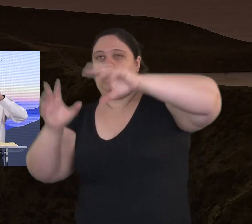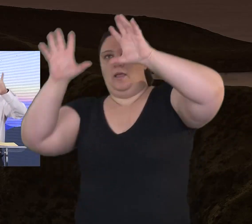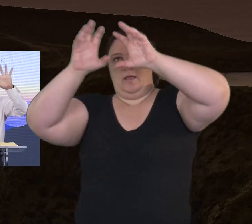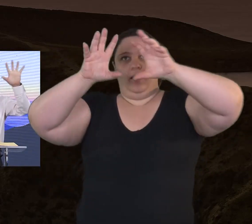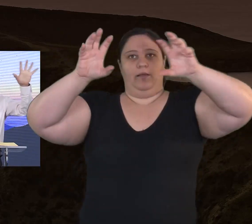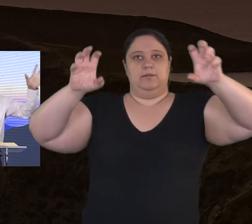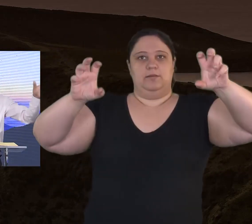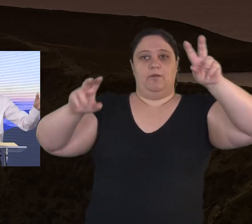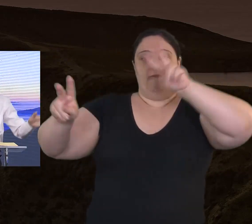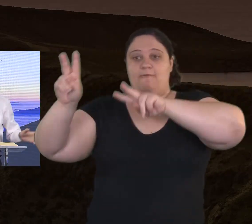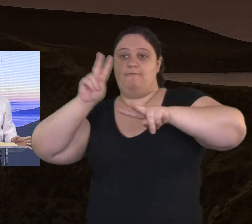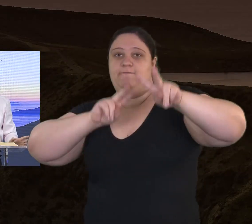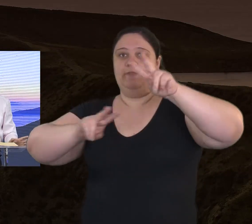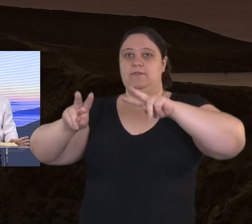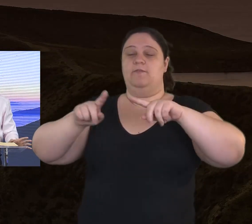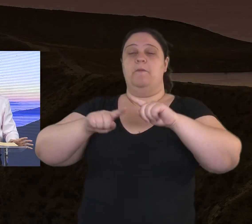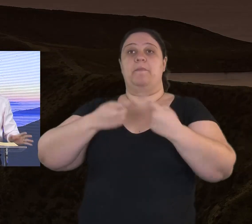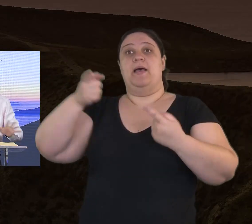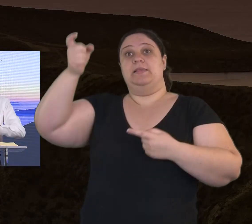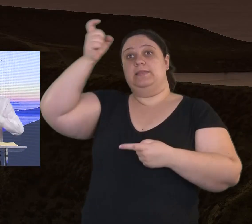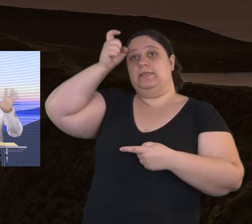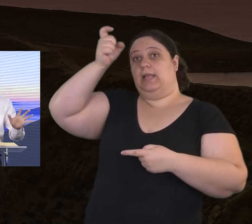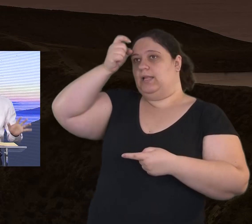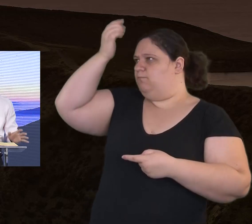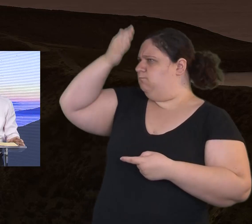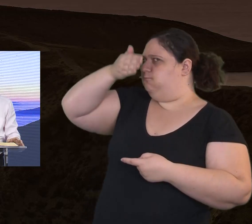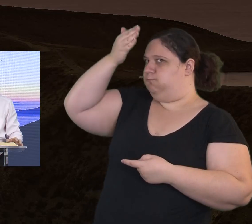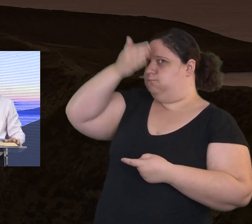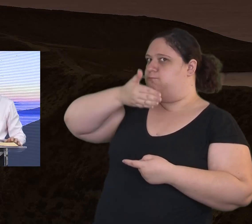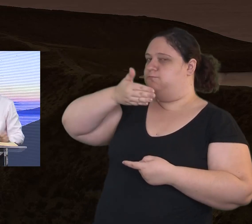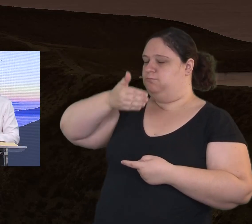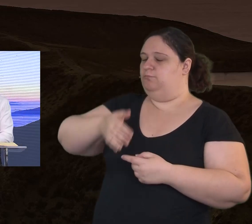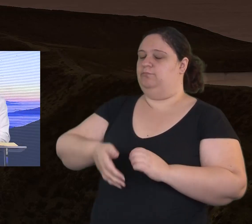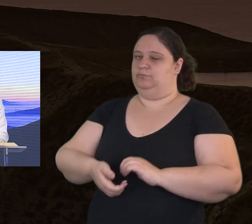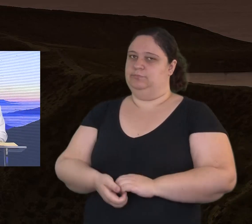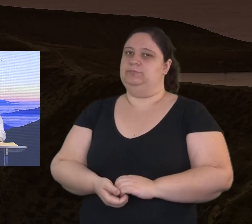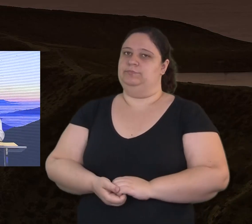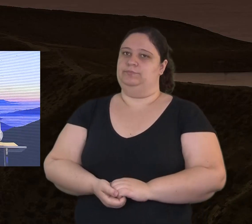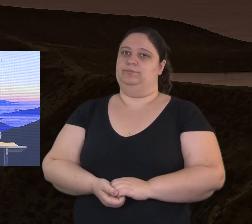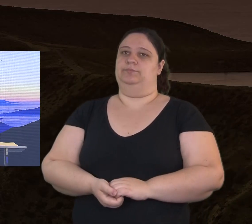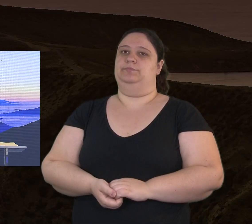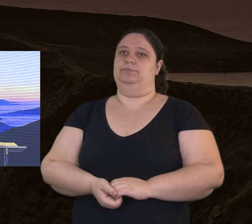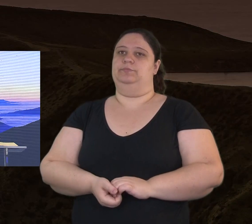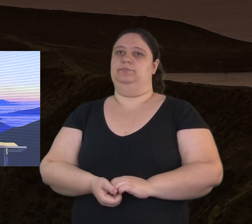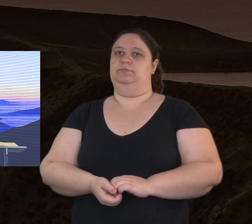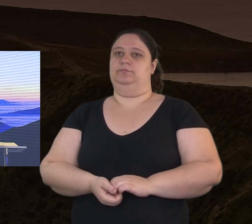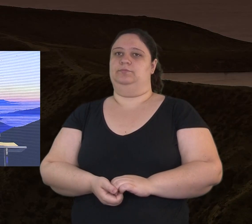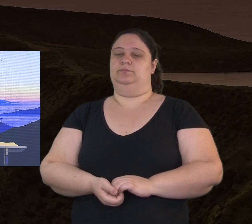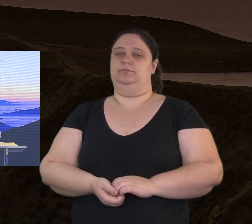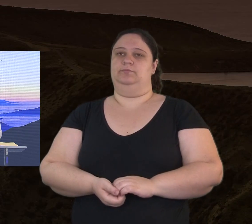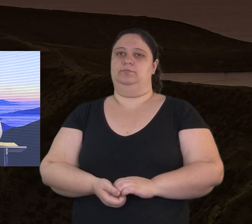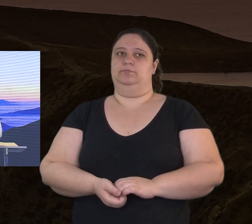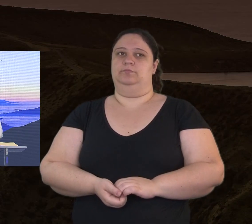ele está numa dimensão invisível. Ele está numa dimensão invisível. Muito bem. Então,